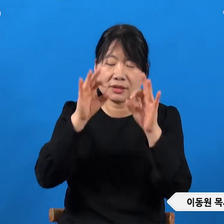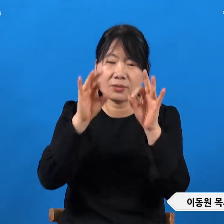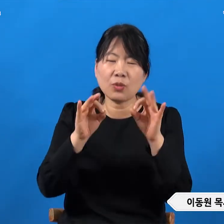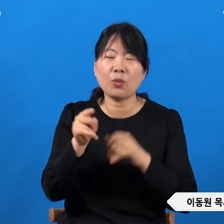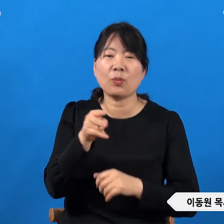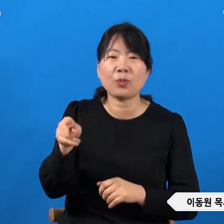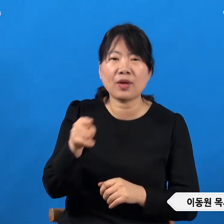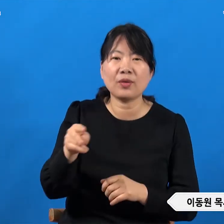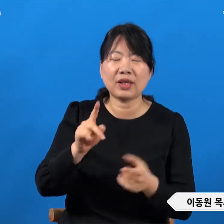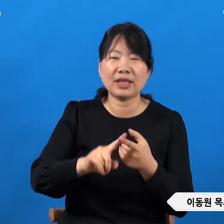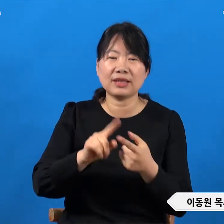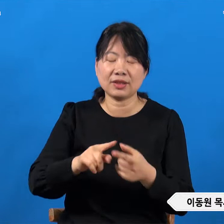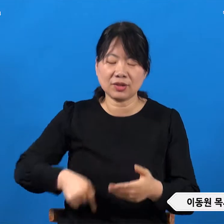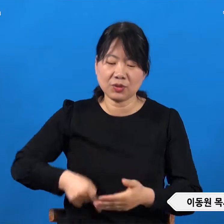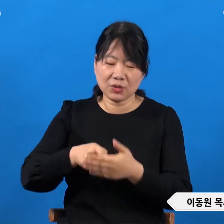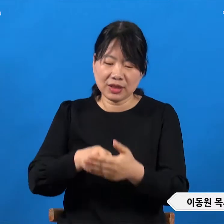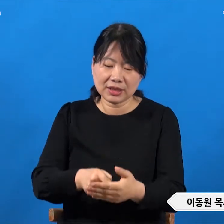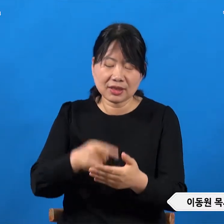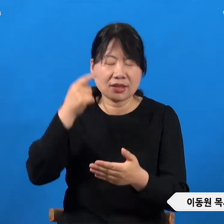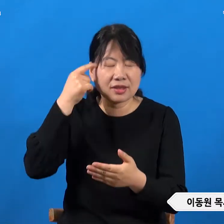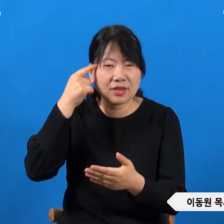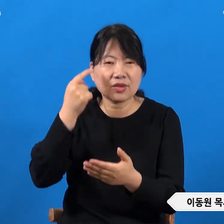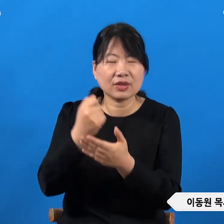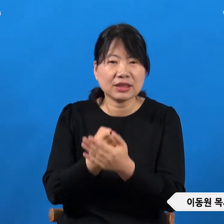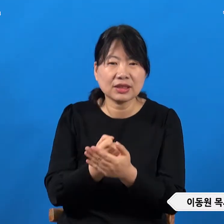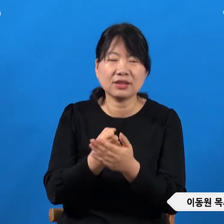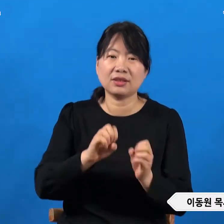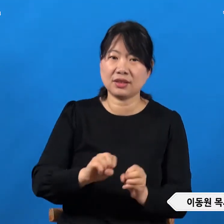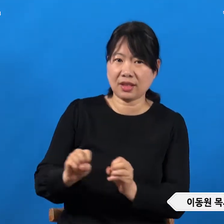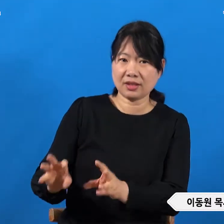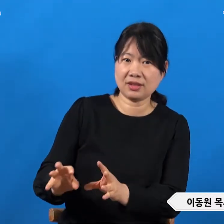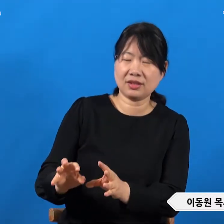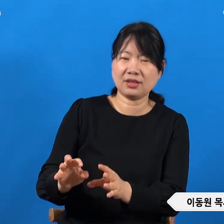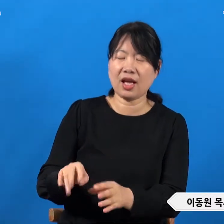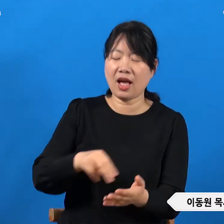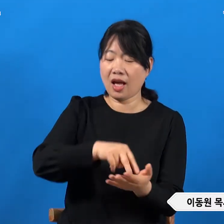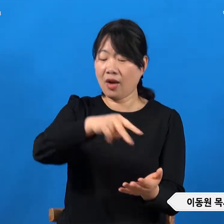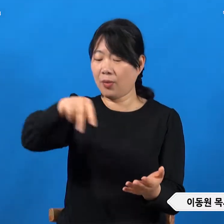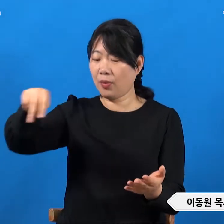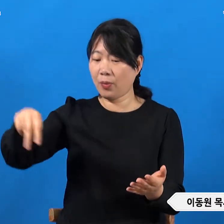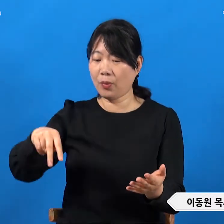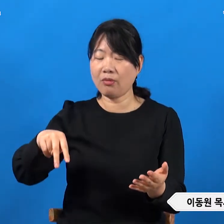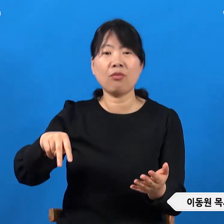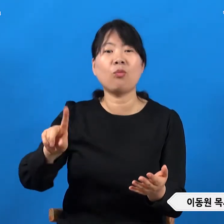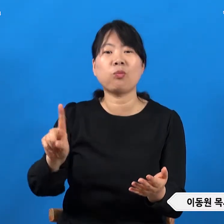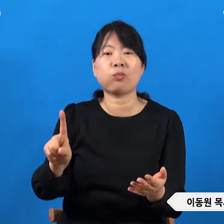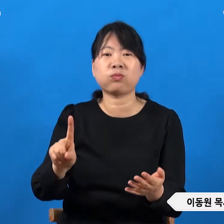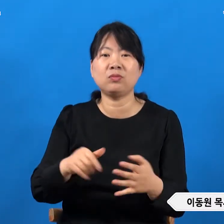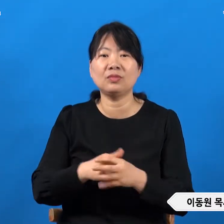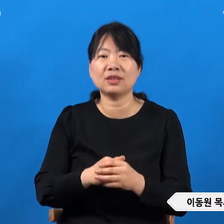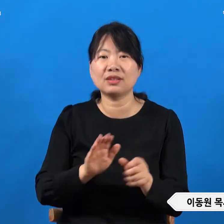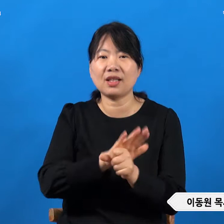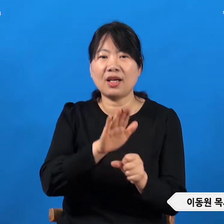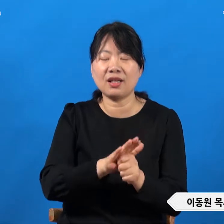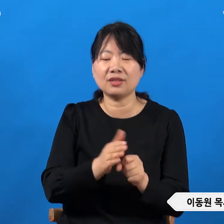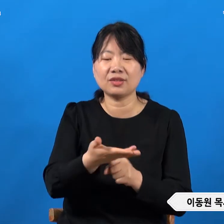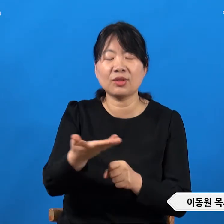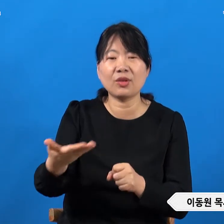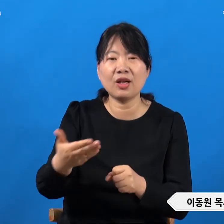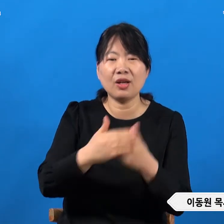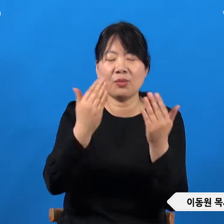바로 이 초지일관의 정신을 상실한 채 헤매고 있는 것은 아닌가요? 사랑하는